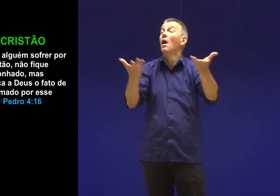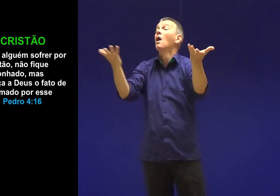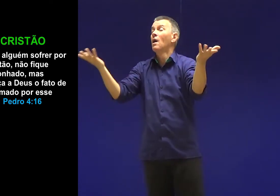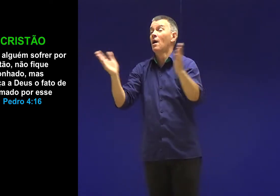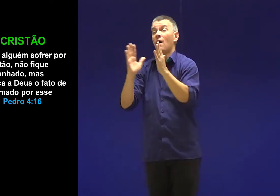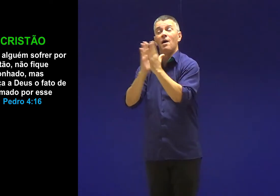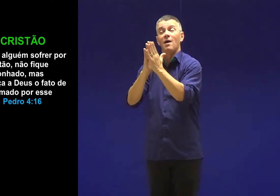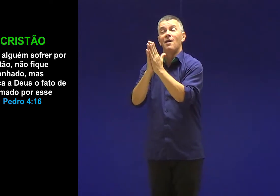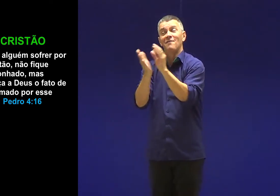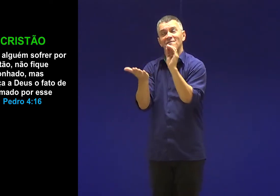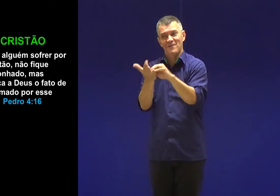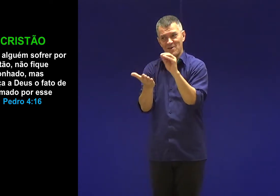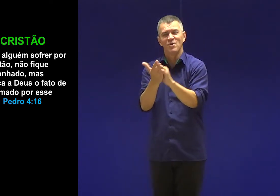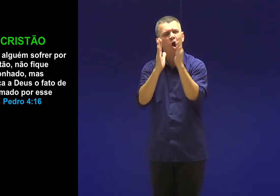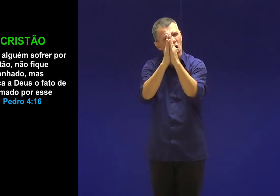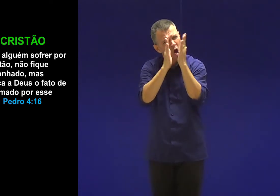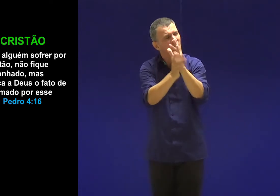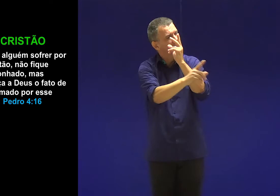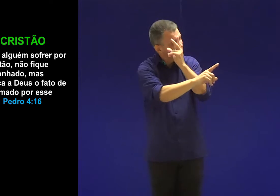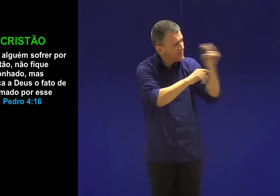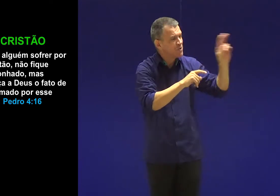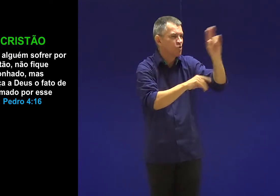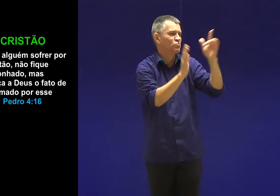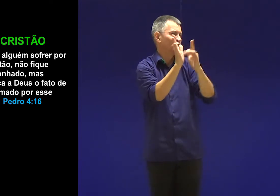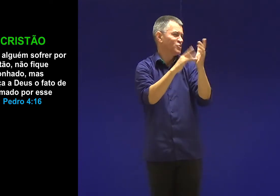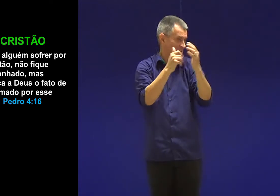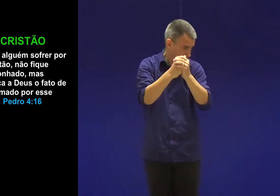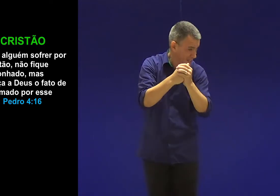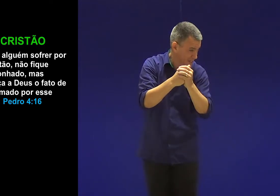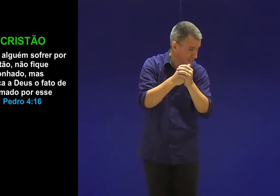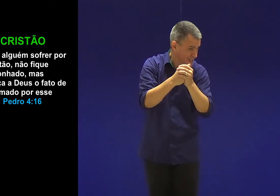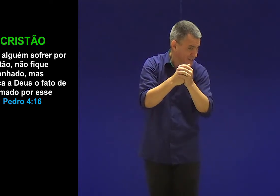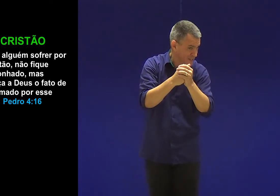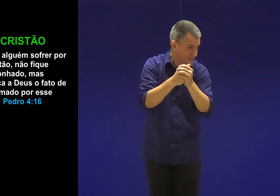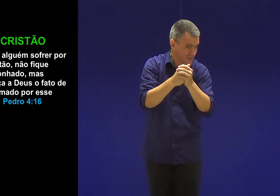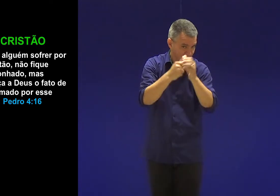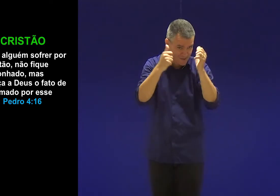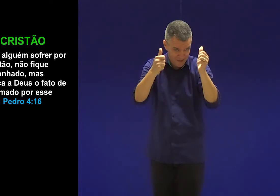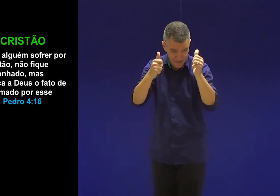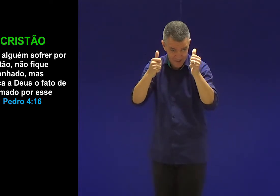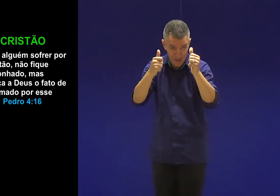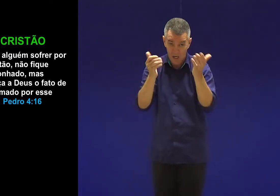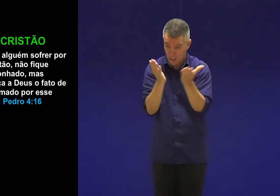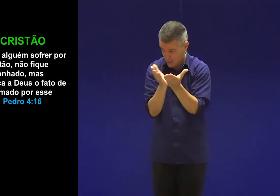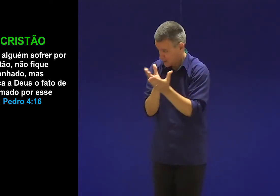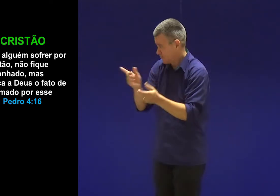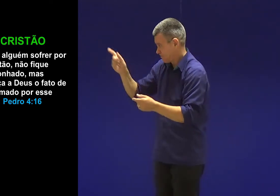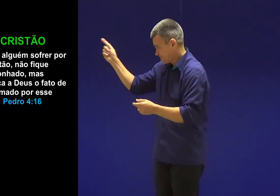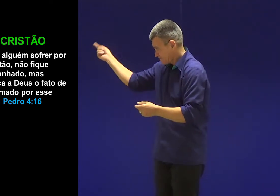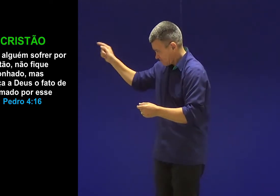coisas que te atraem. Falta oração, sabe? A oração ela faz com que o mal vá embora.